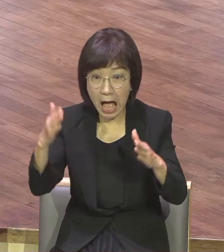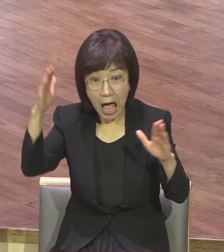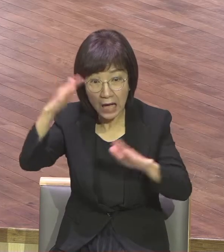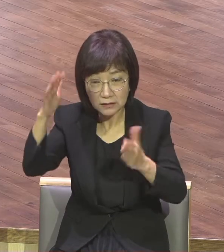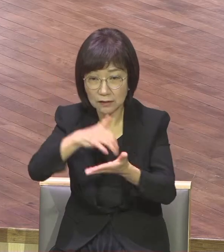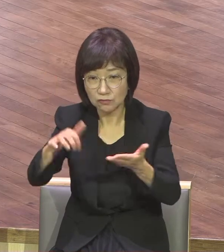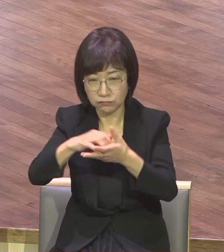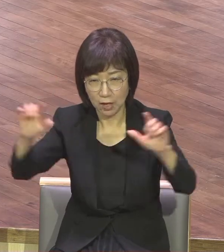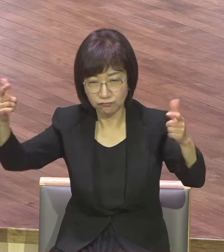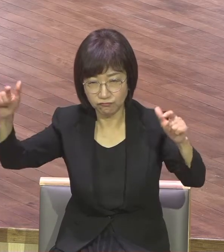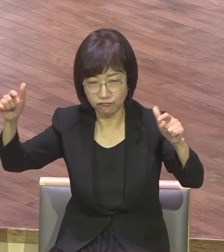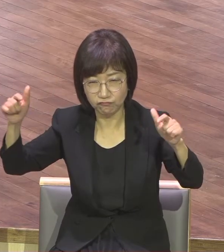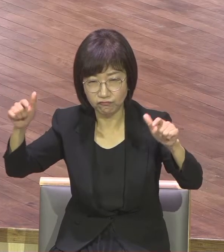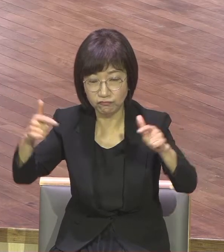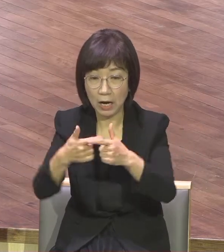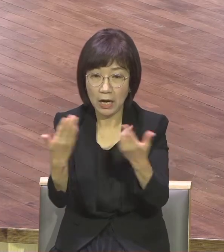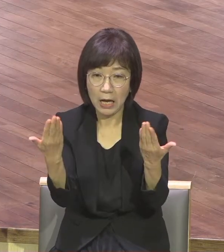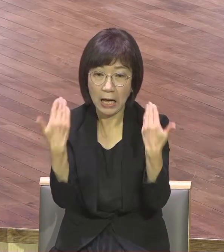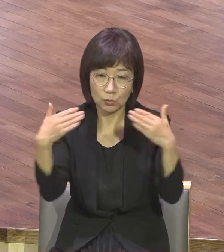지금.